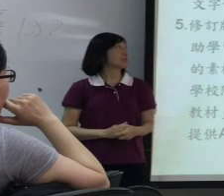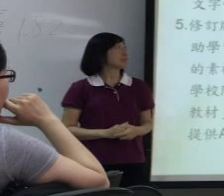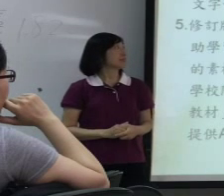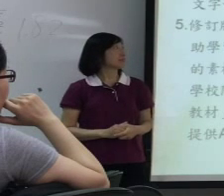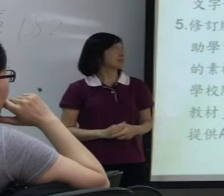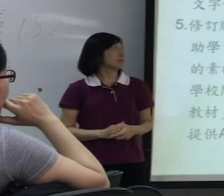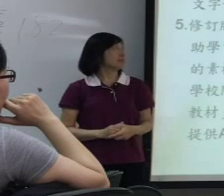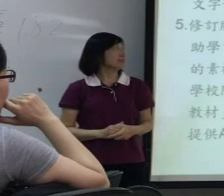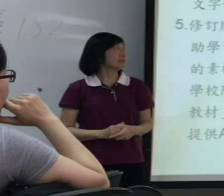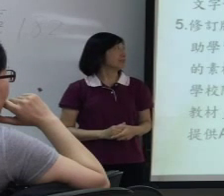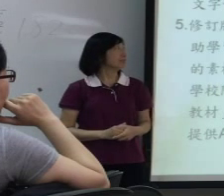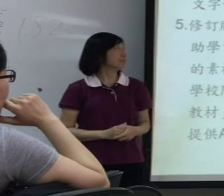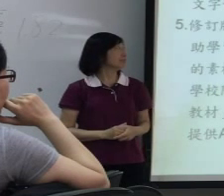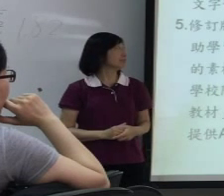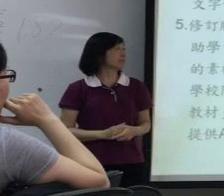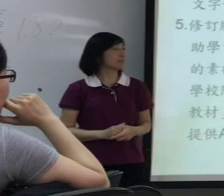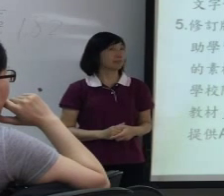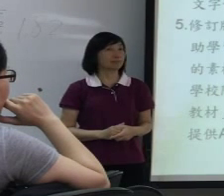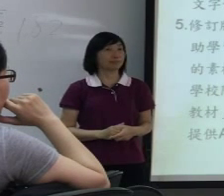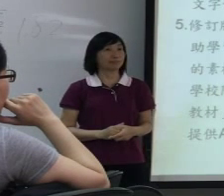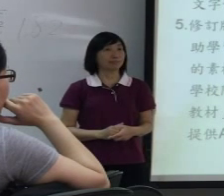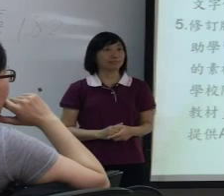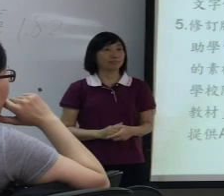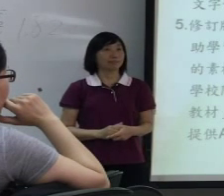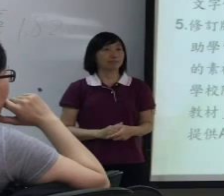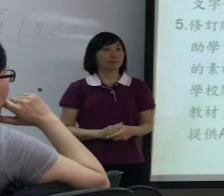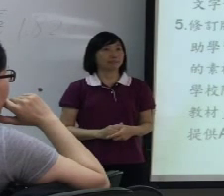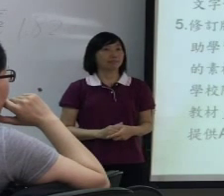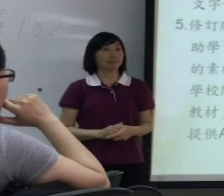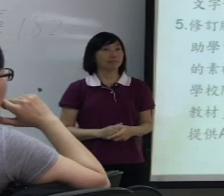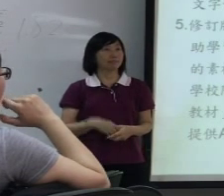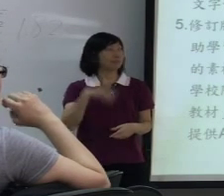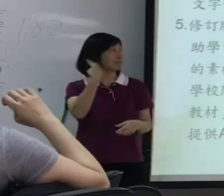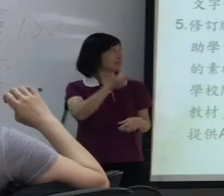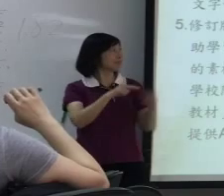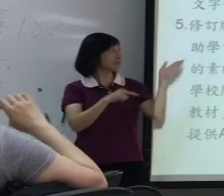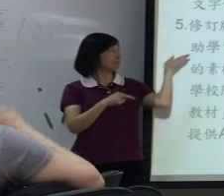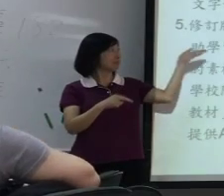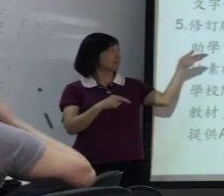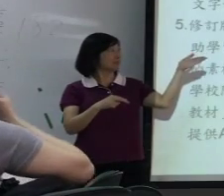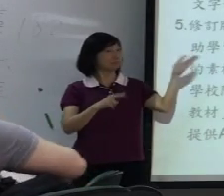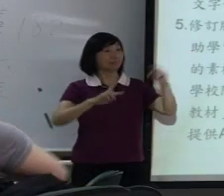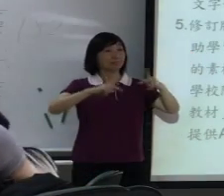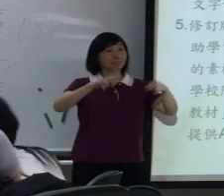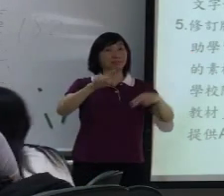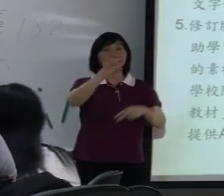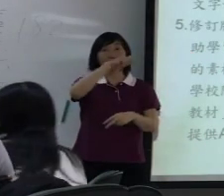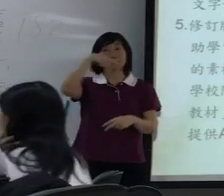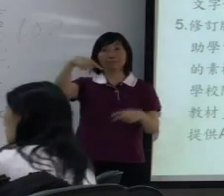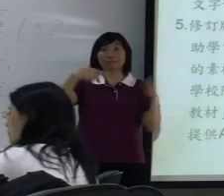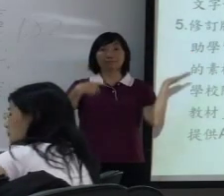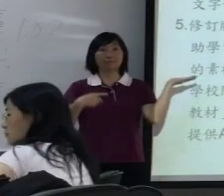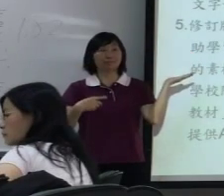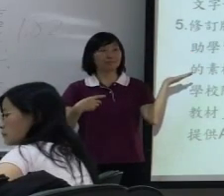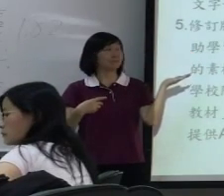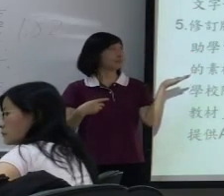来。哦，接下来修订词典 APP， 我们